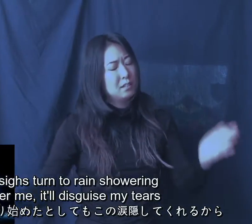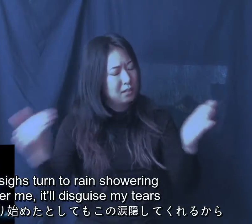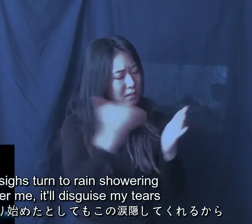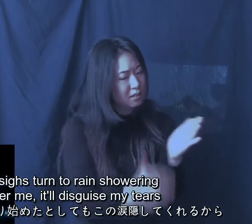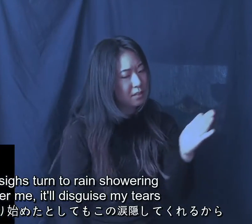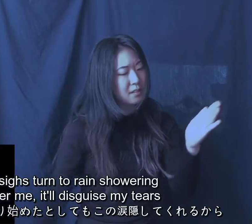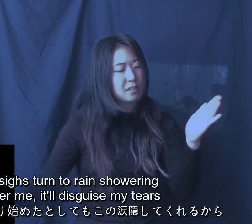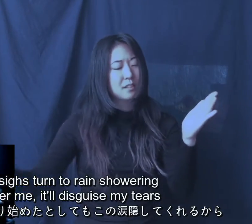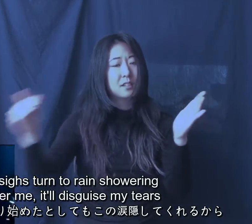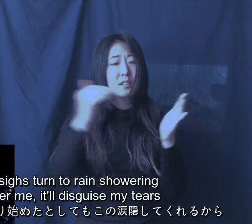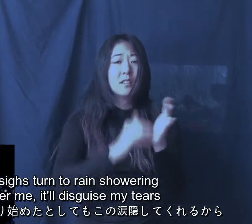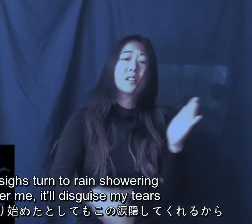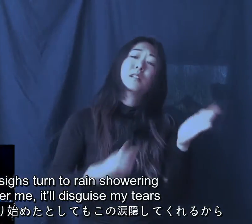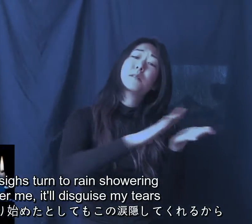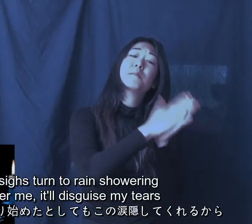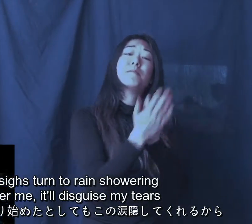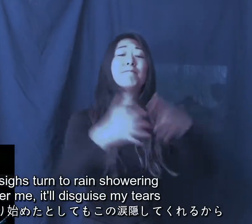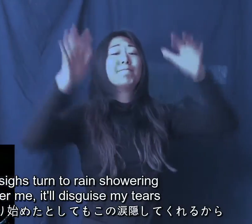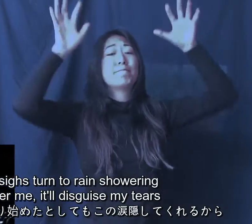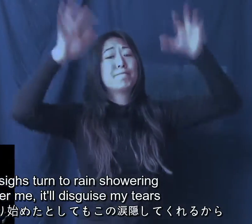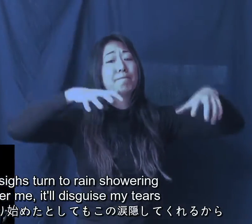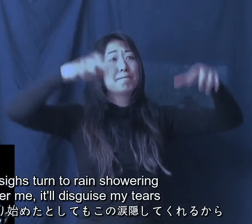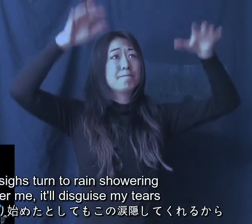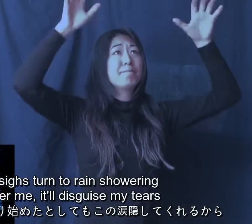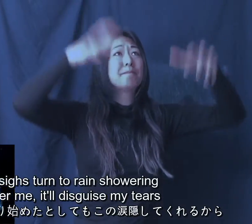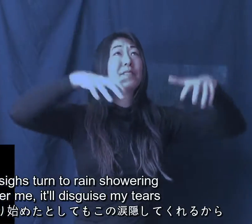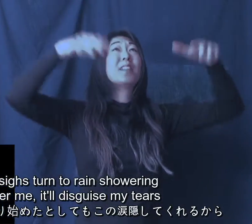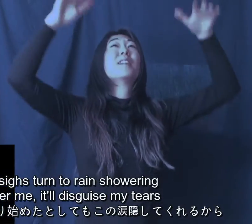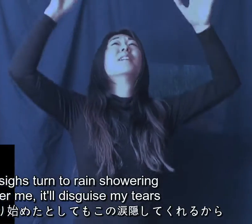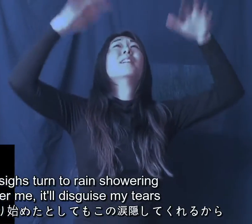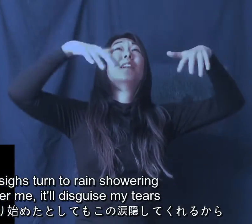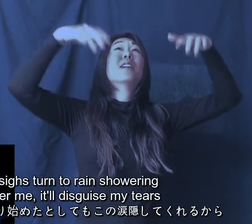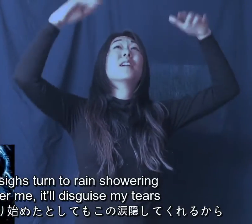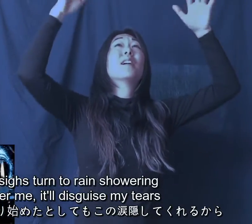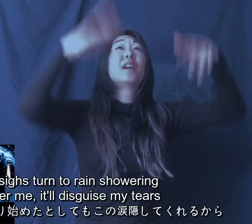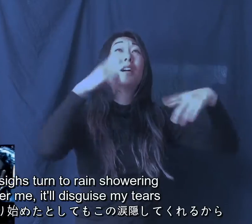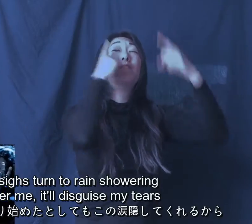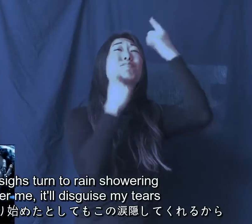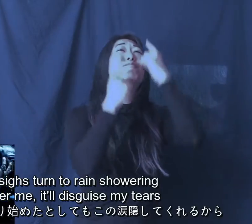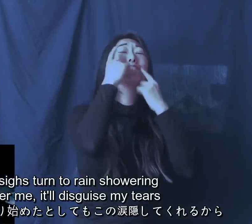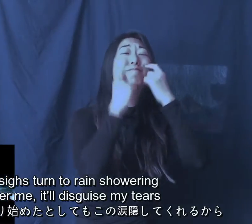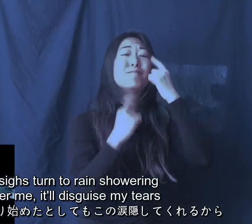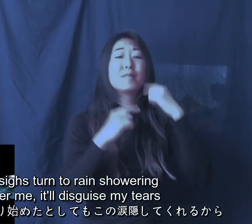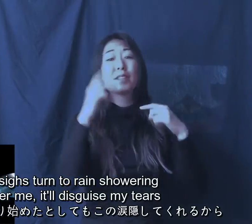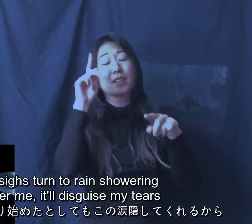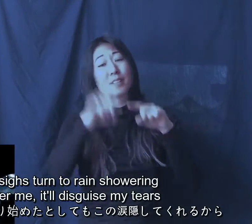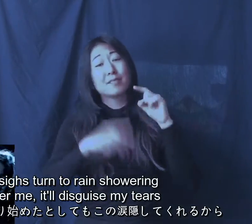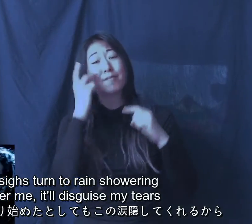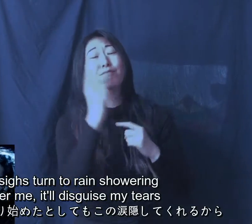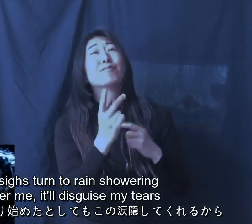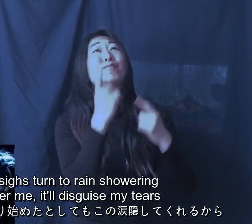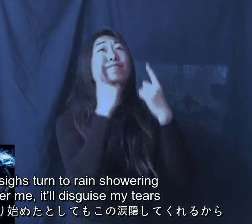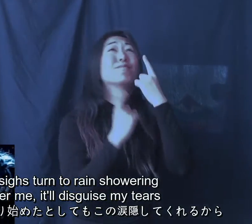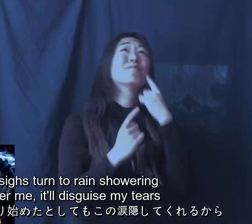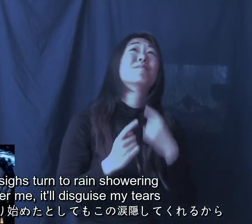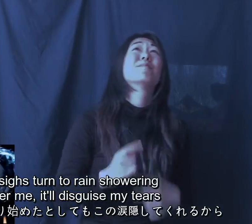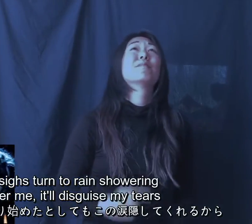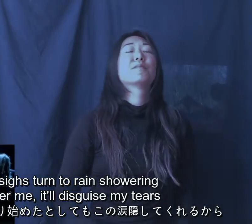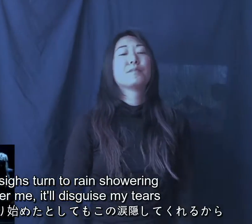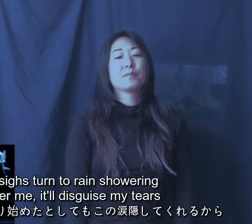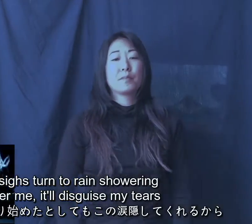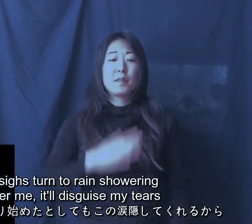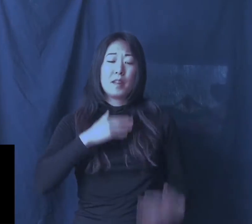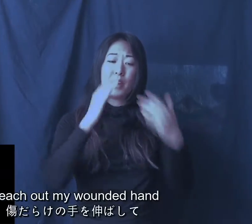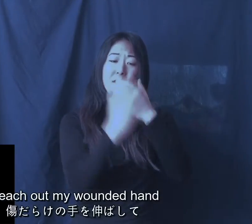降り始めたとしてもこの涙隠してくれる